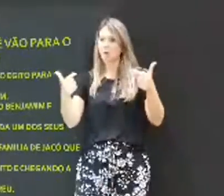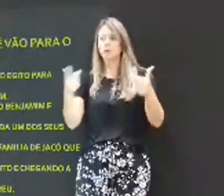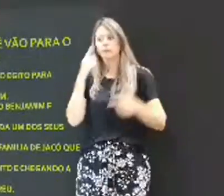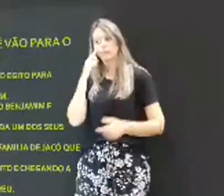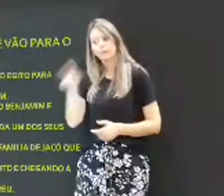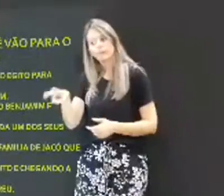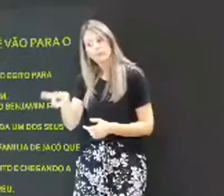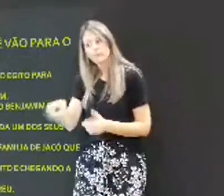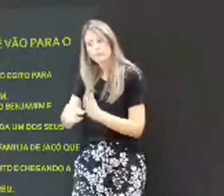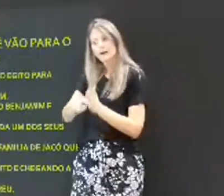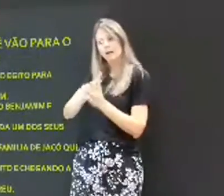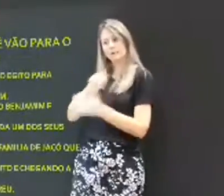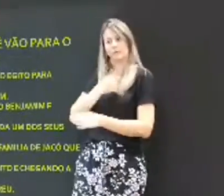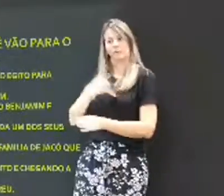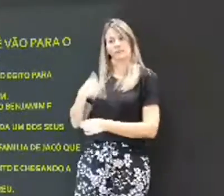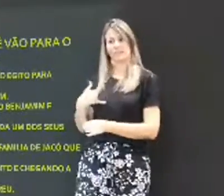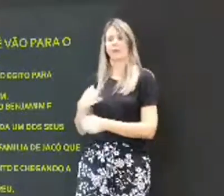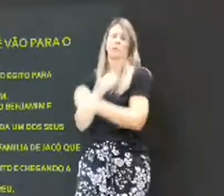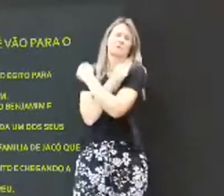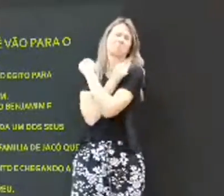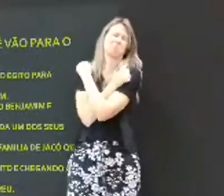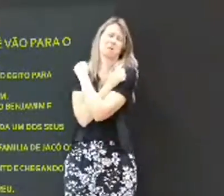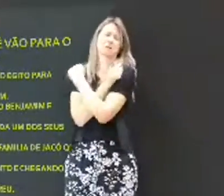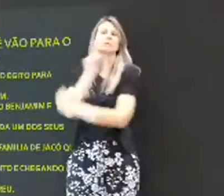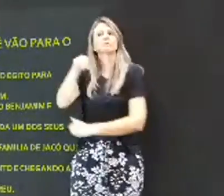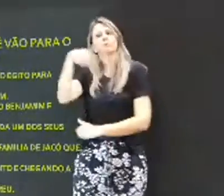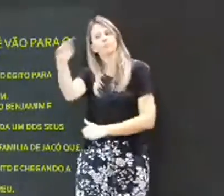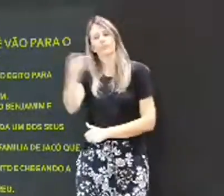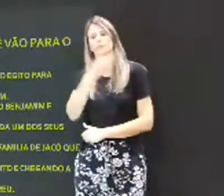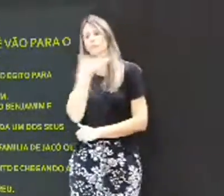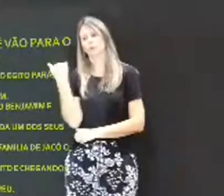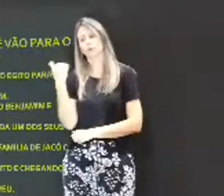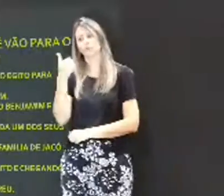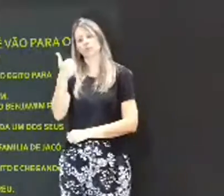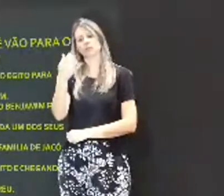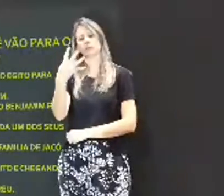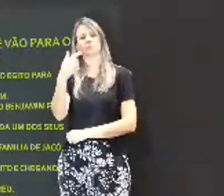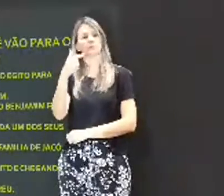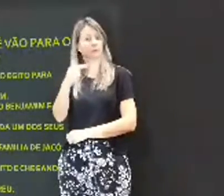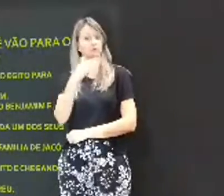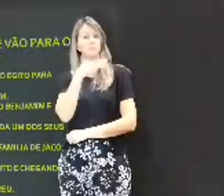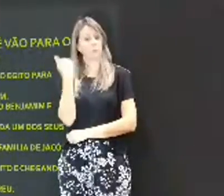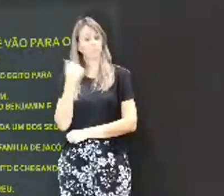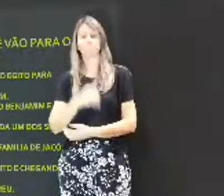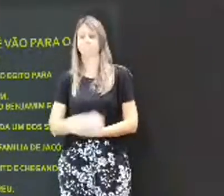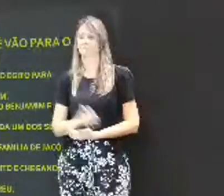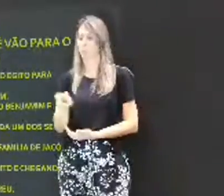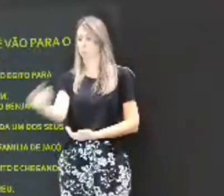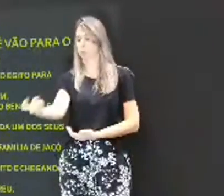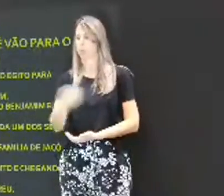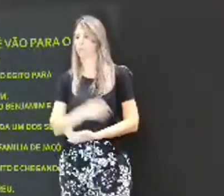Né? Mas a Bíblia fala que ele morreu, teve bom tempo. Ele teve sorte de ter conhecido o filho dele, mas com 157 anos ele morreu.